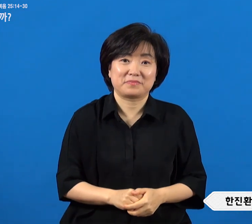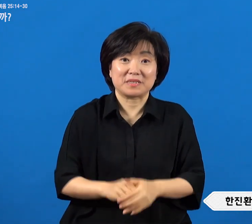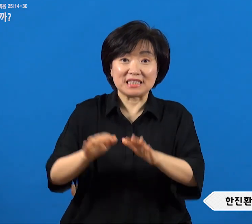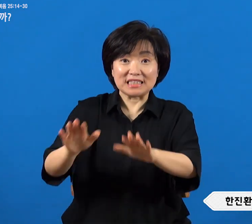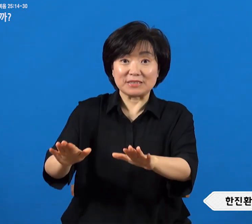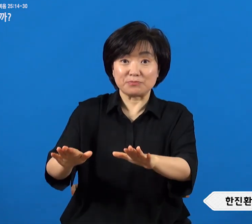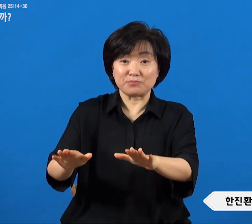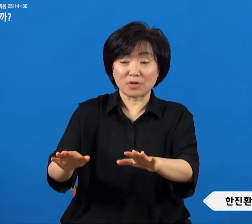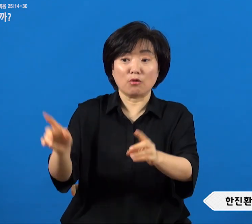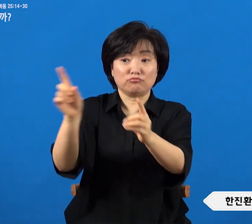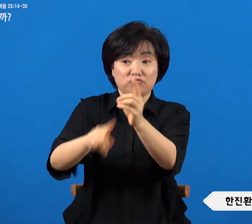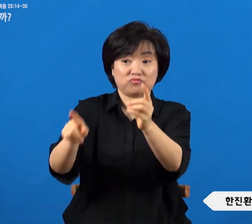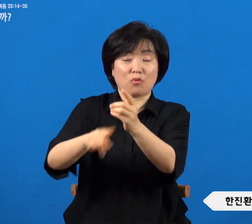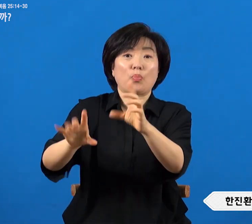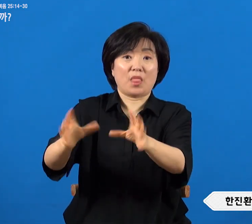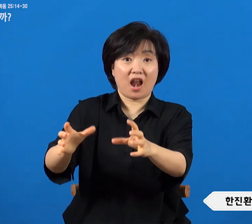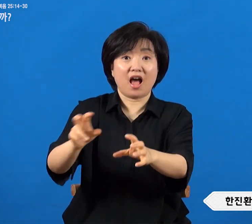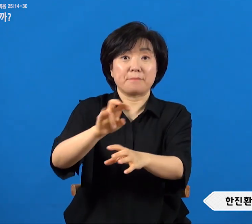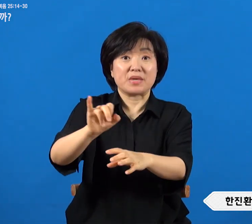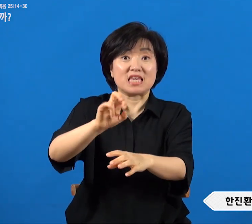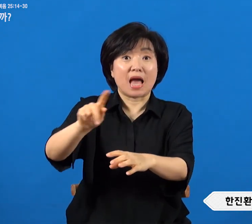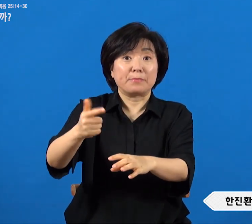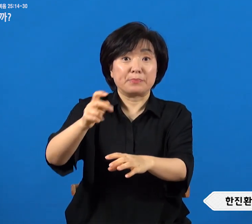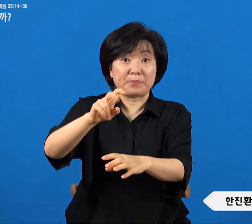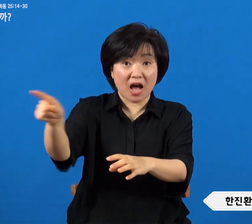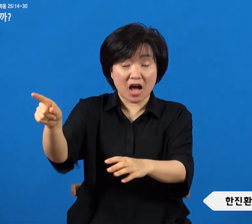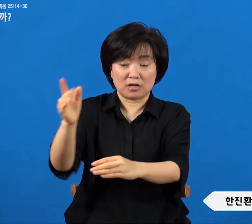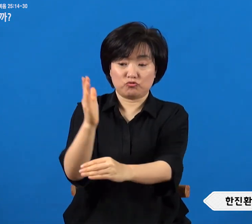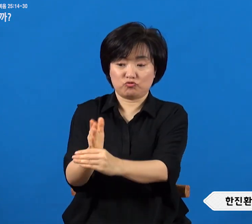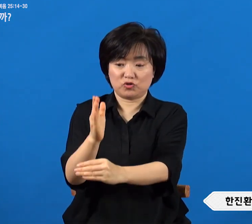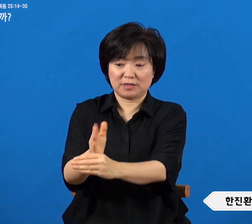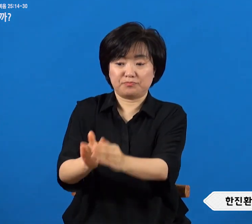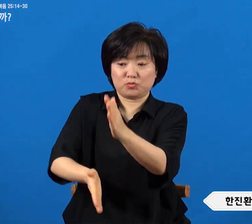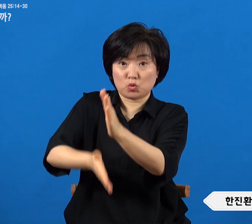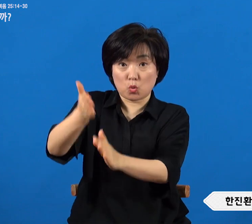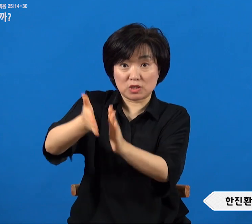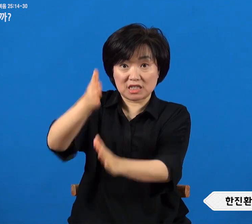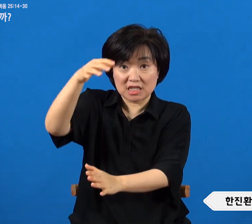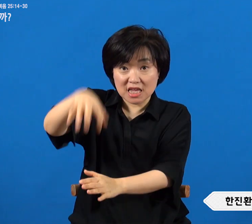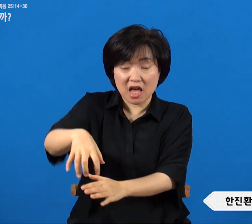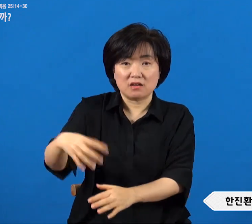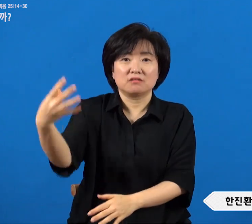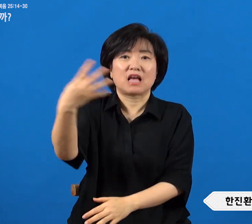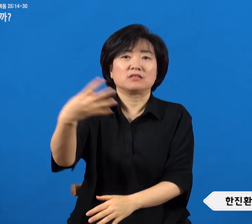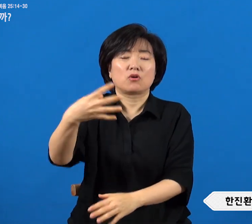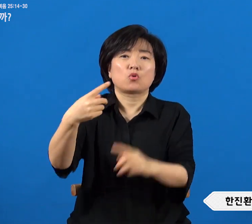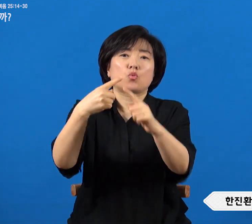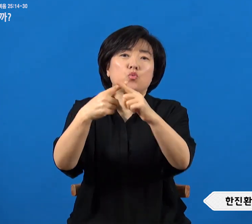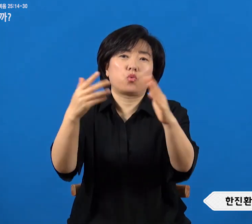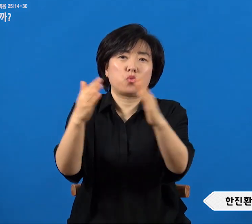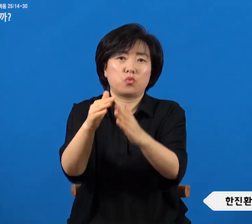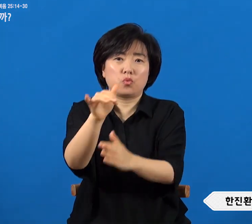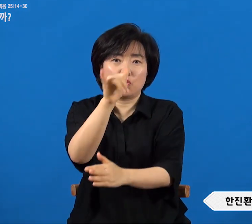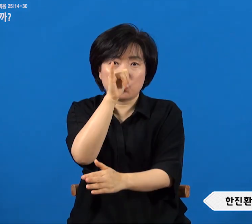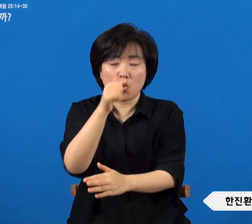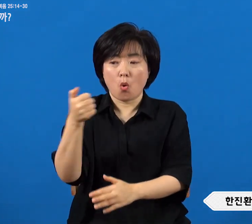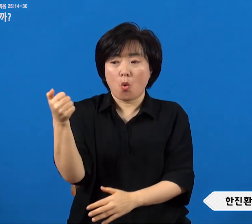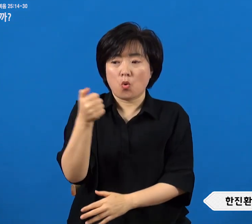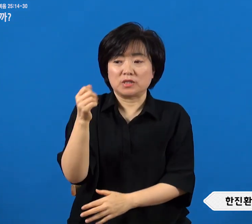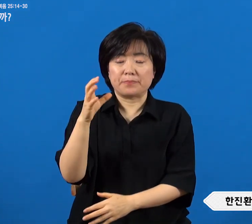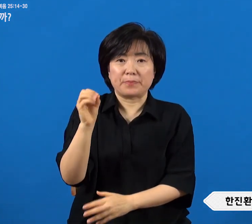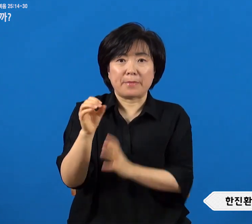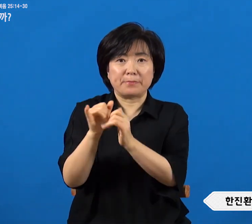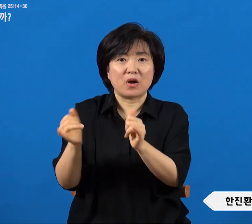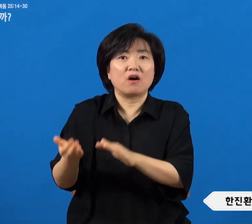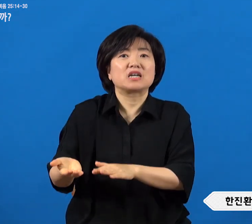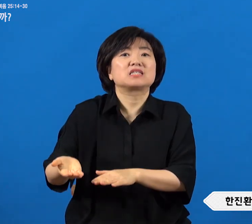지금 불교 국가 미얀마의 심장부에는 4,000개의 교회가 있습니다. 그리고 50만 명